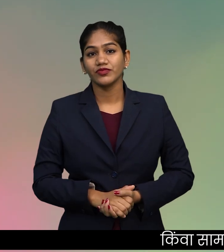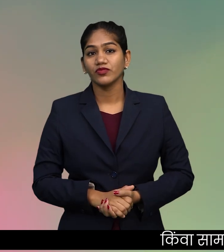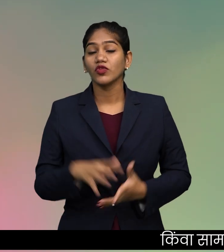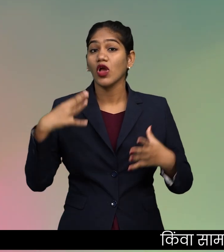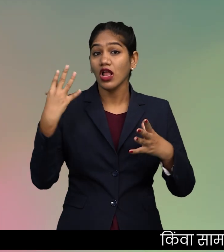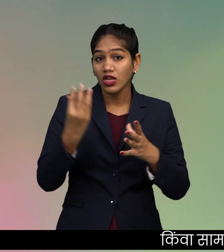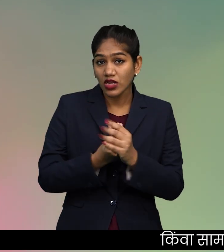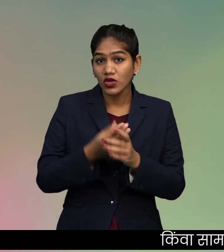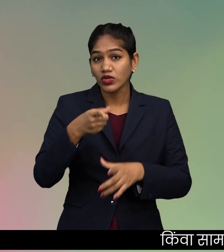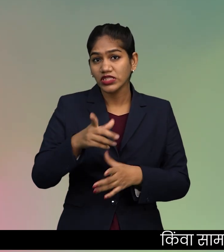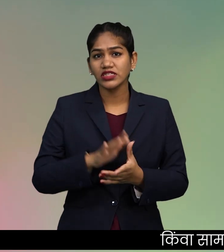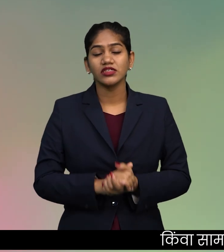किंवा सामान्य मीठ